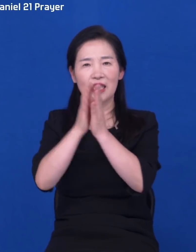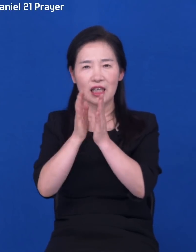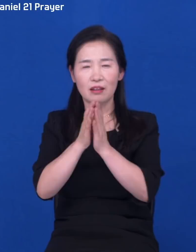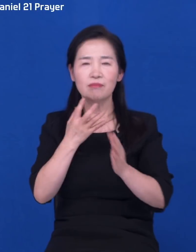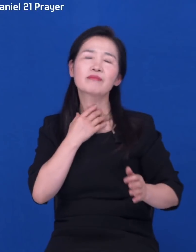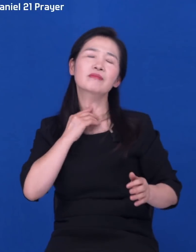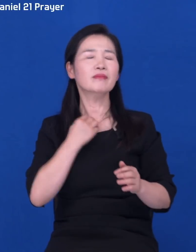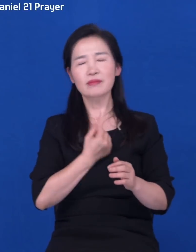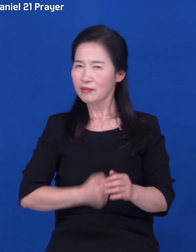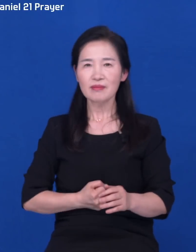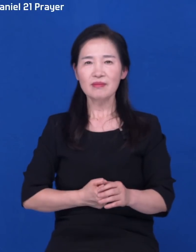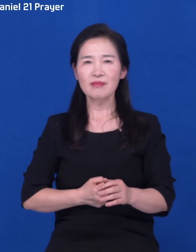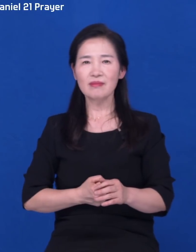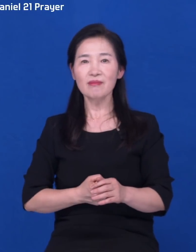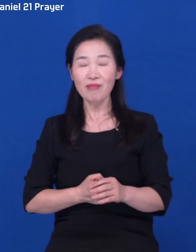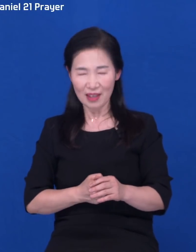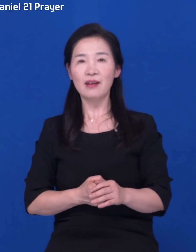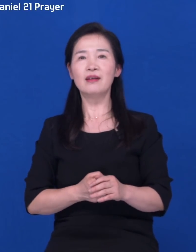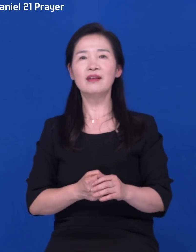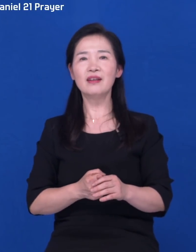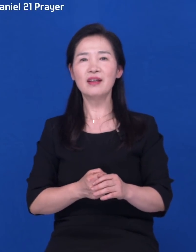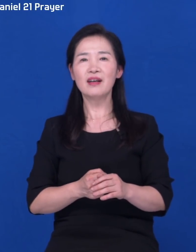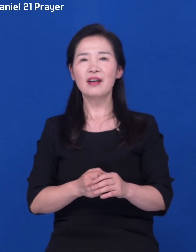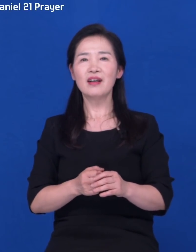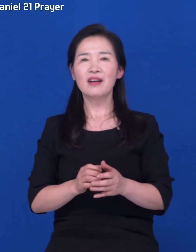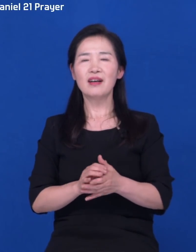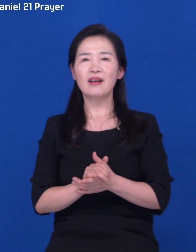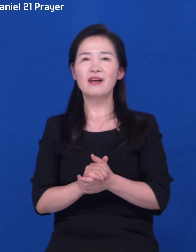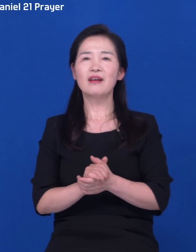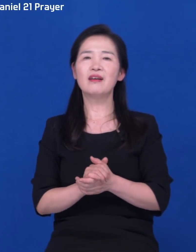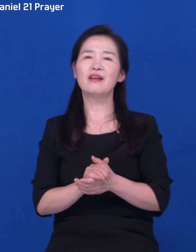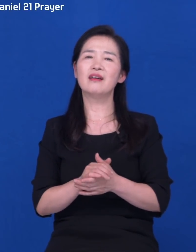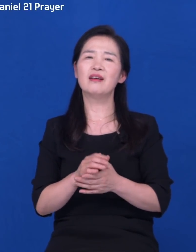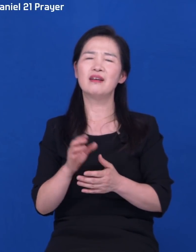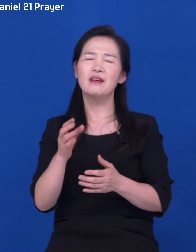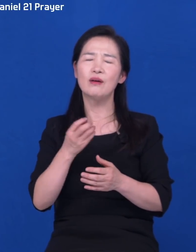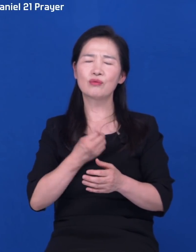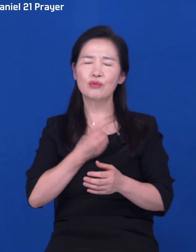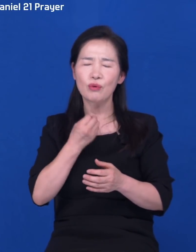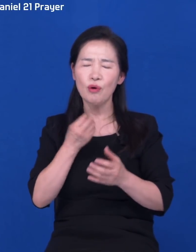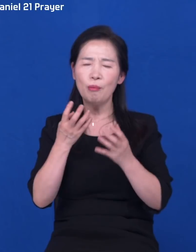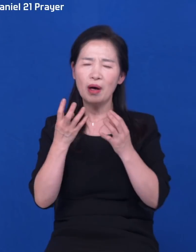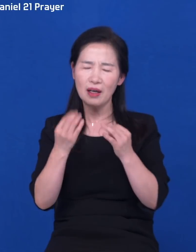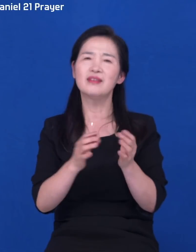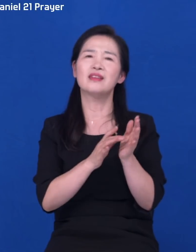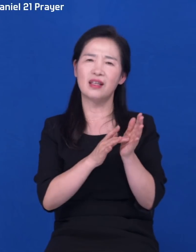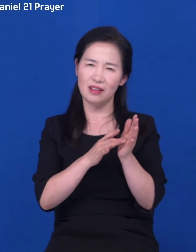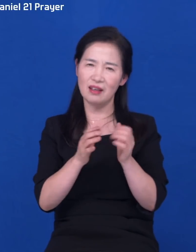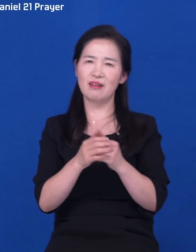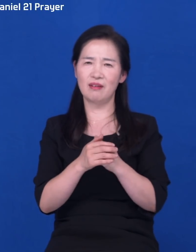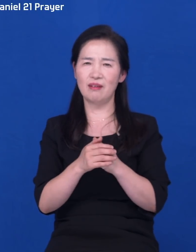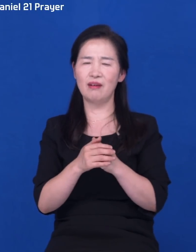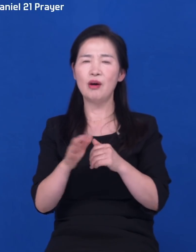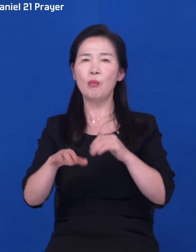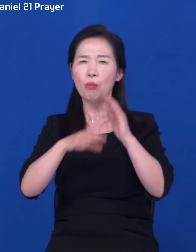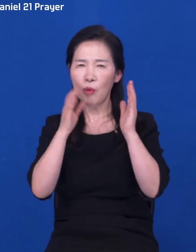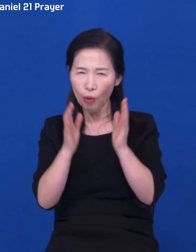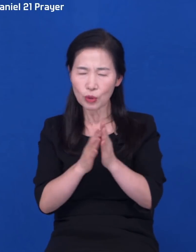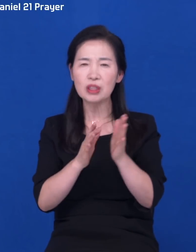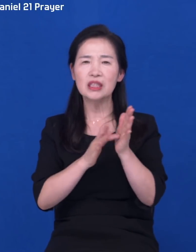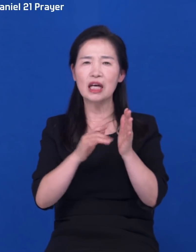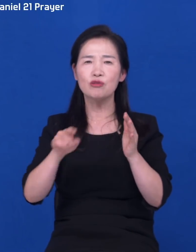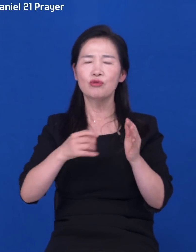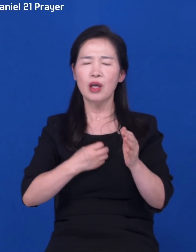꿀꺽 삼켰거든요. 그 약이 구토가 굉장히 심한 약인데, 나중에 의료진이 얘기하는데 모든 항암약 중에서 구토가 제일 심한